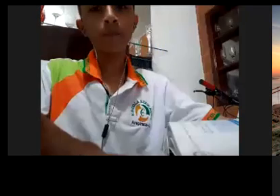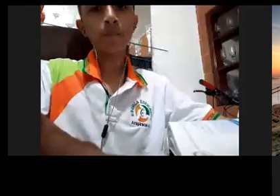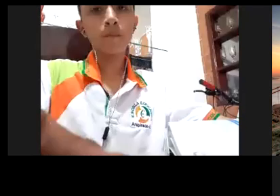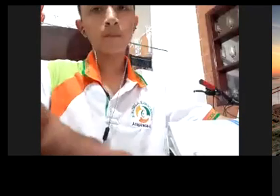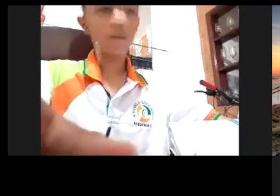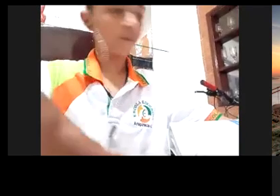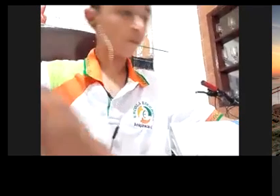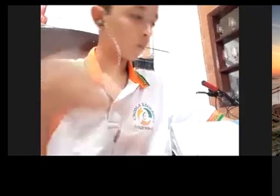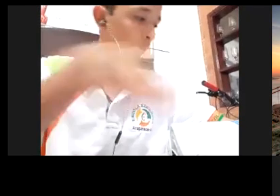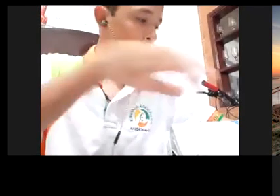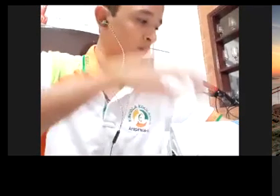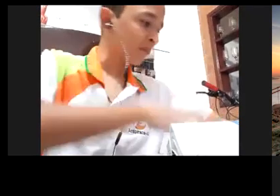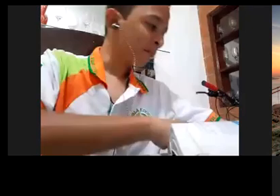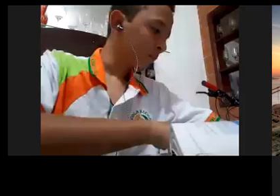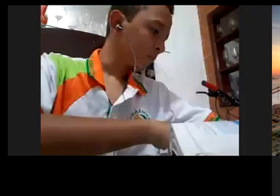um